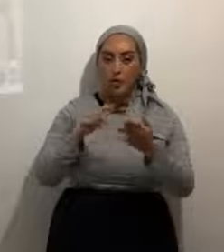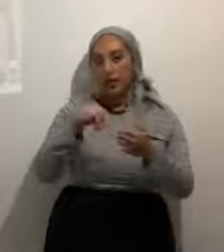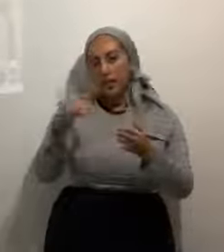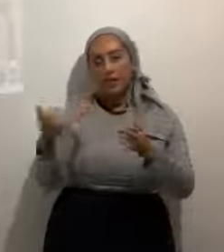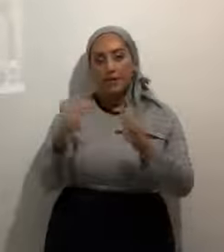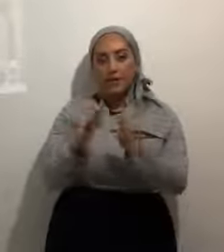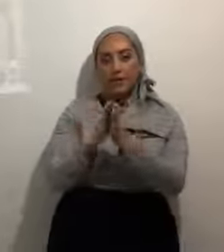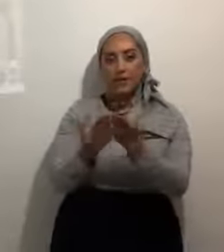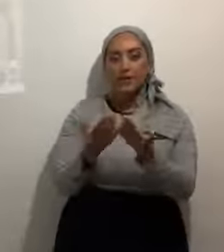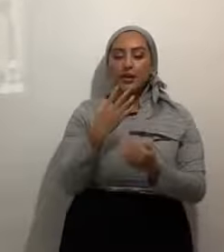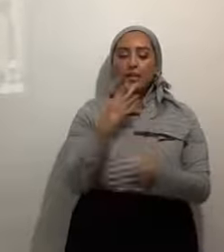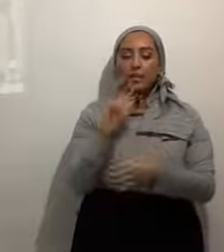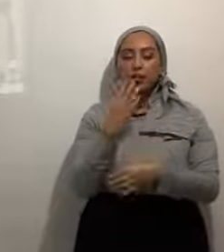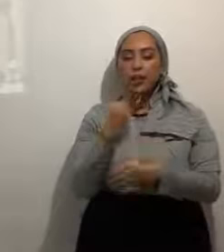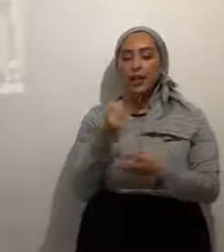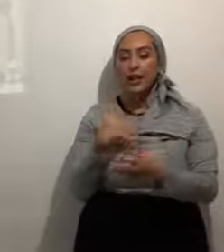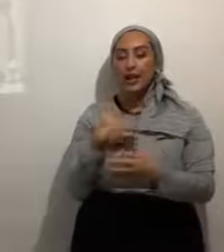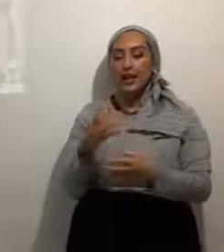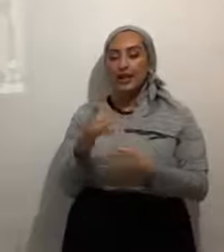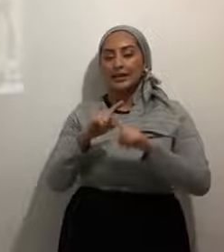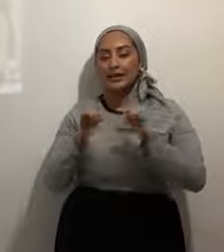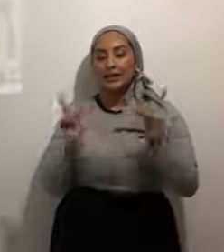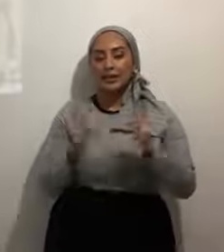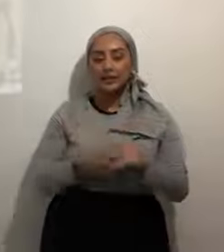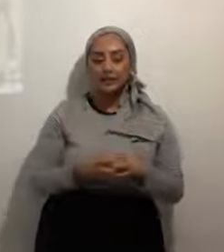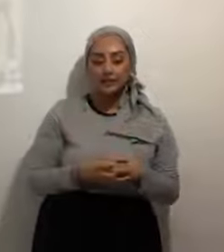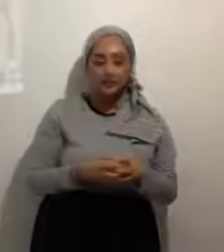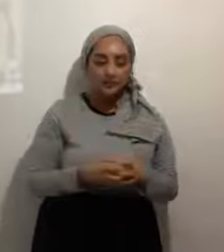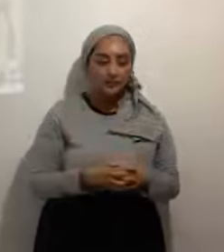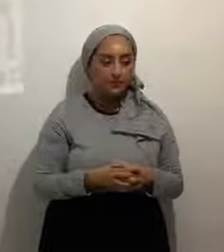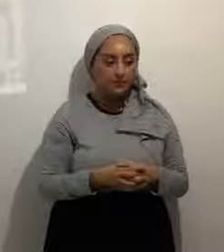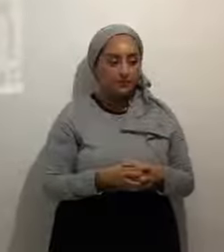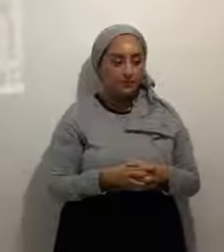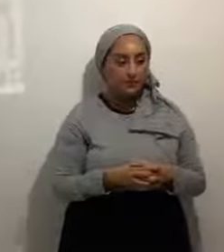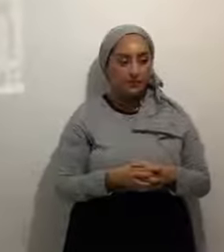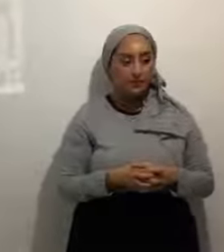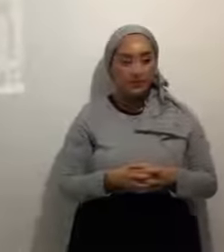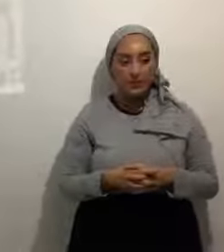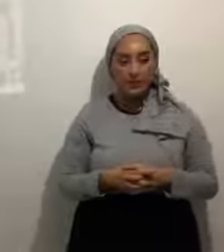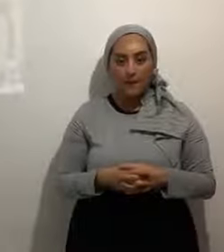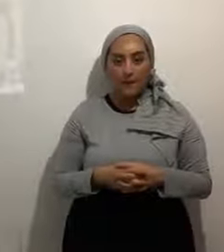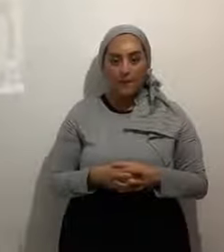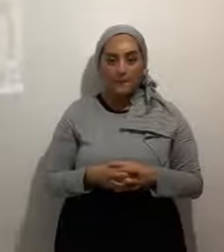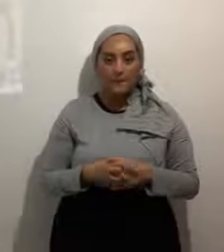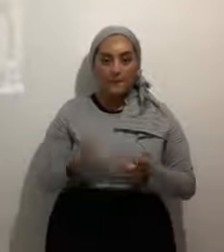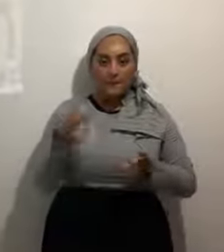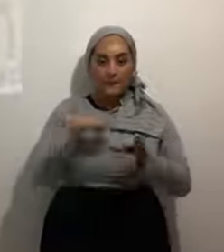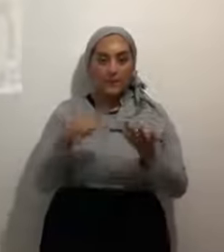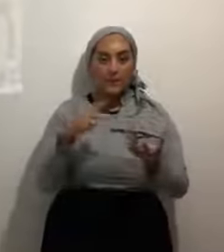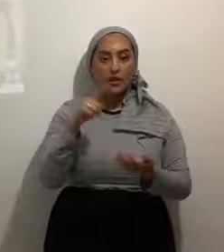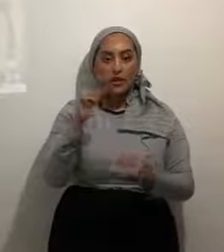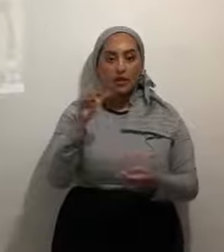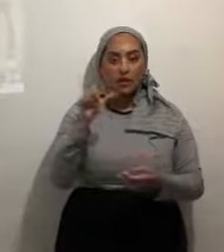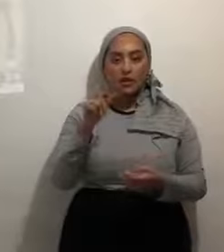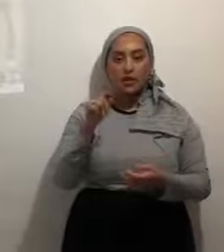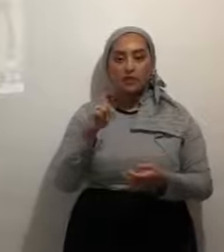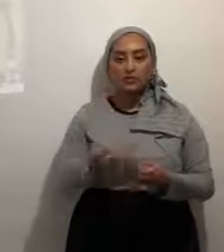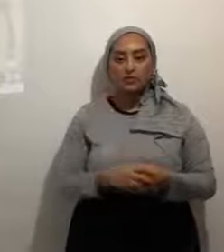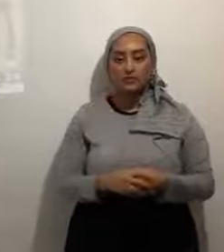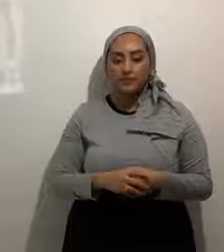tienen algún libro de Salmos en hebreo, vayan rápido al Salmo 121, si no, escuchen y van a sentir algo en su alma. Es